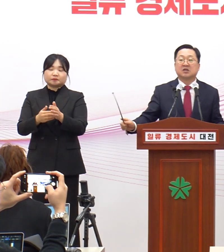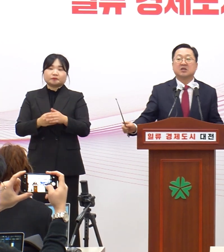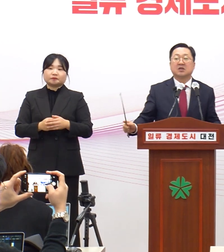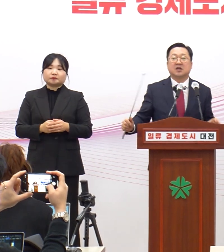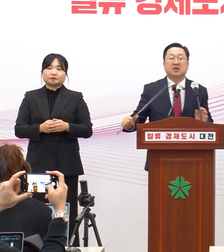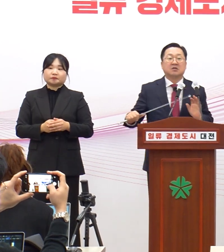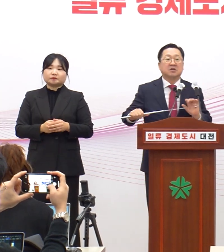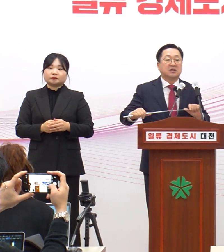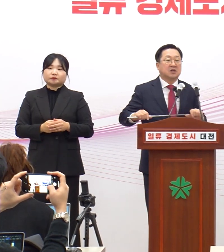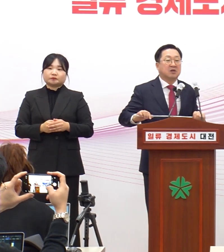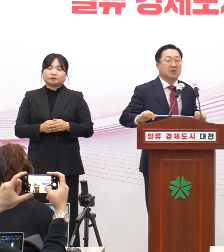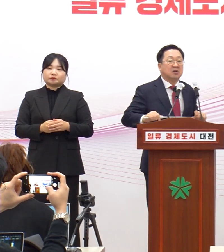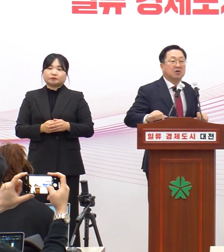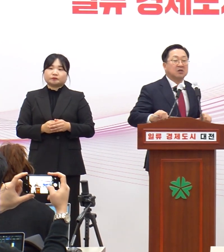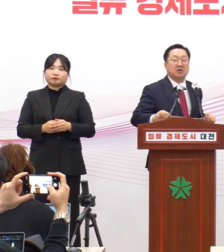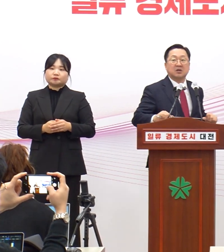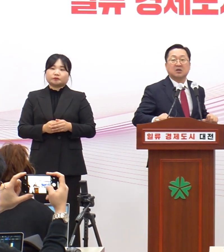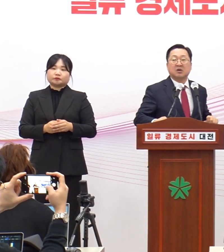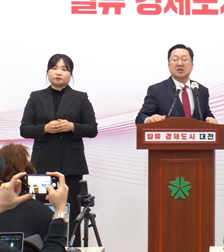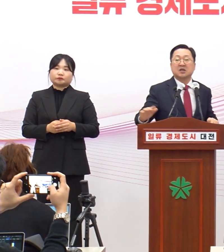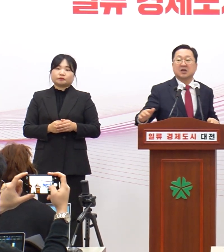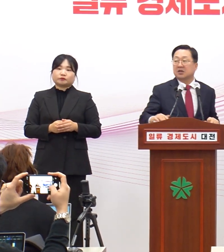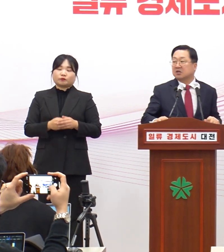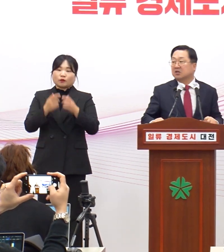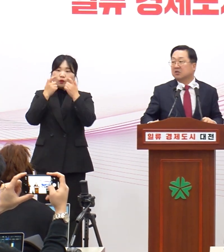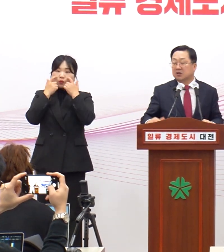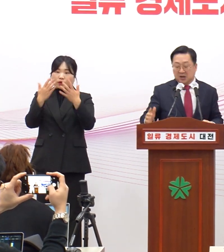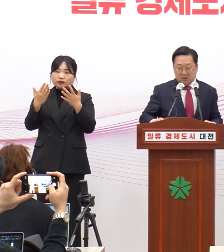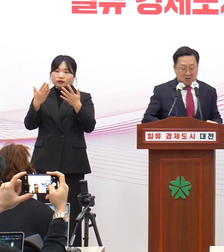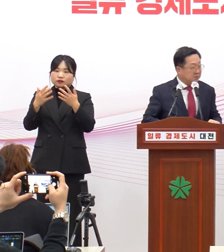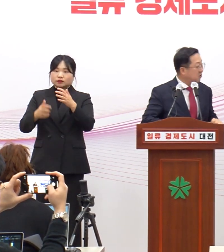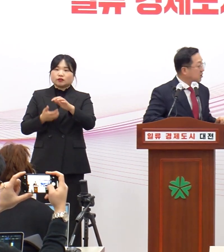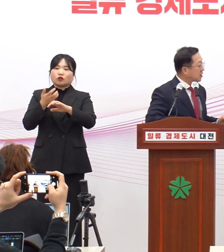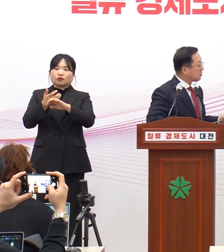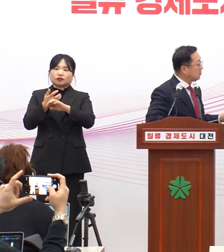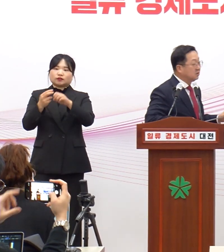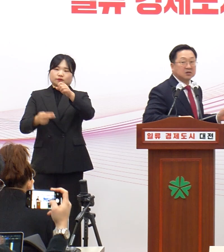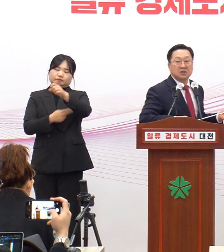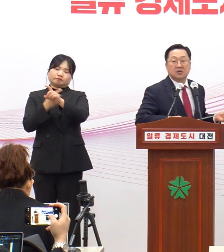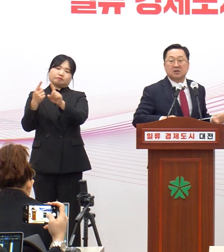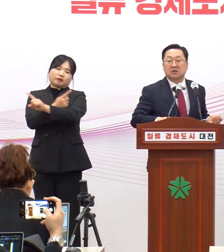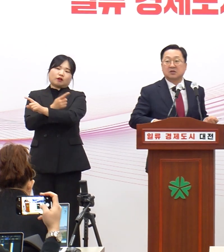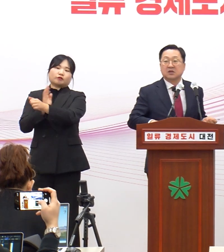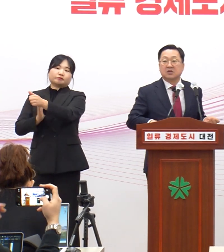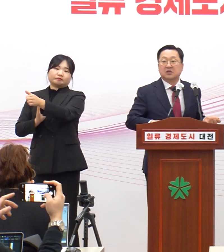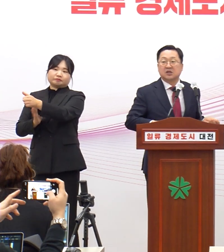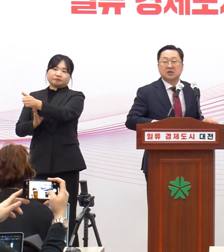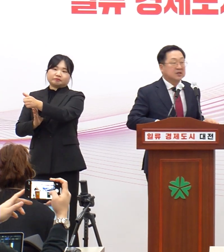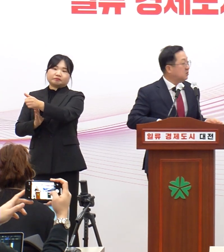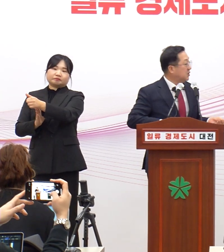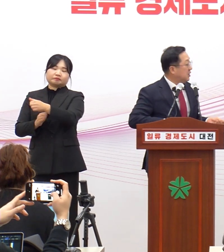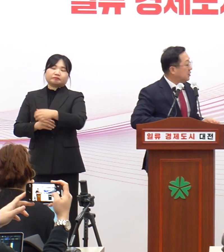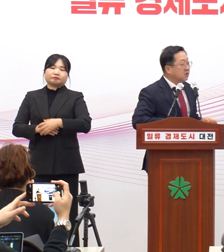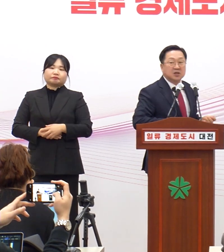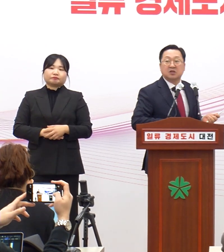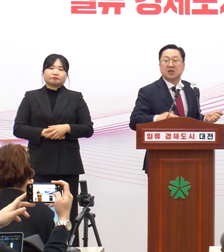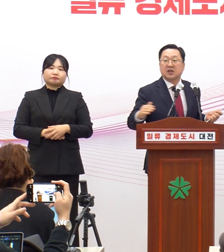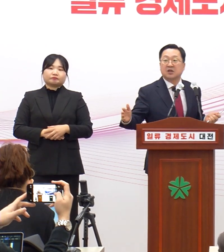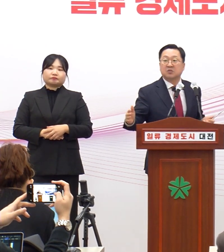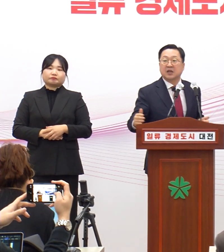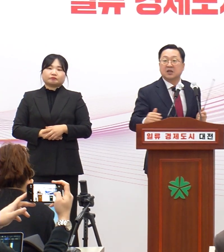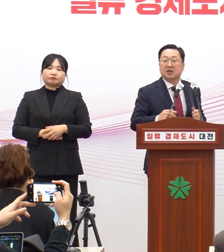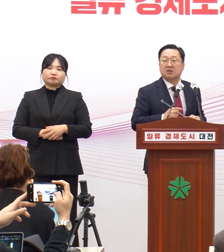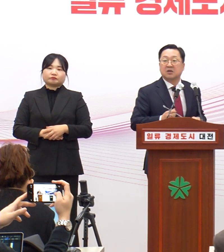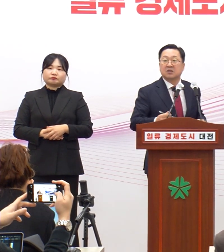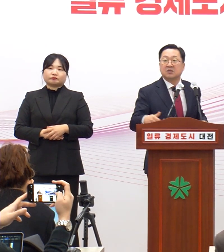그것도 재설계하라고 퇴짜를 놨고 확실하게 혁신적으로 다리를 바꿔달라고. 그래 지시를 했습니다. 이렇게